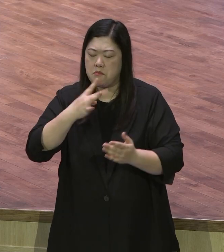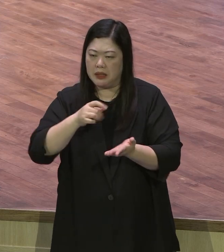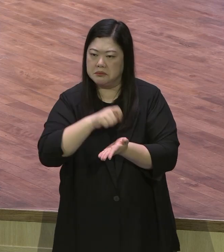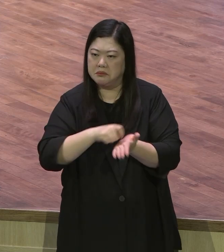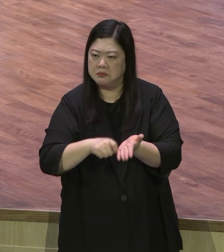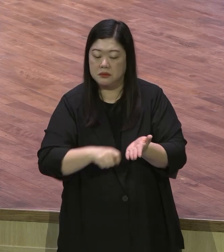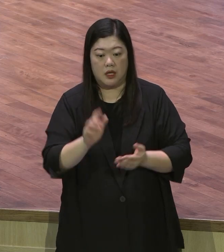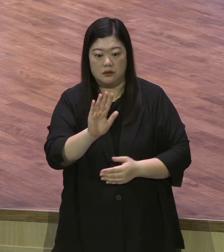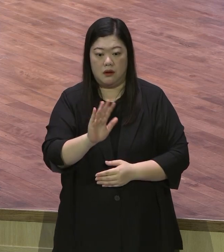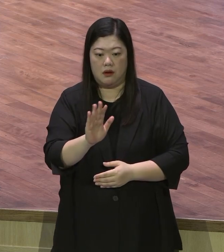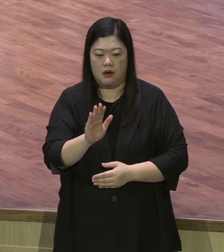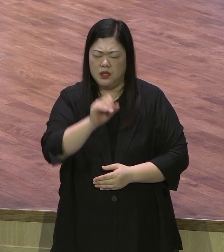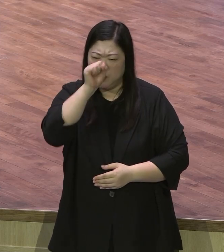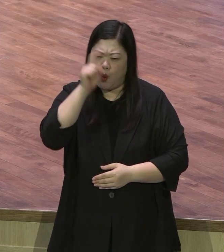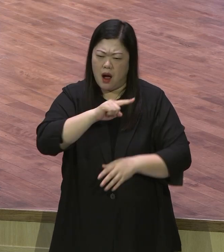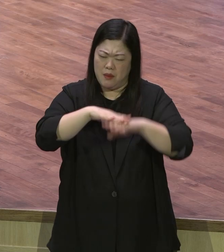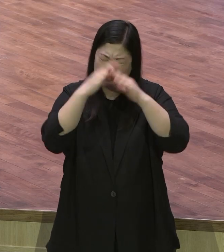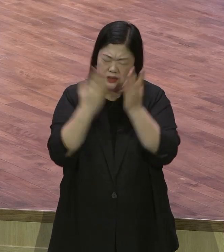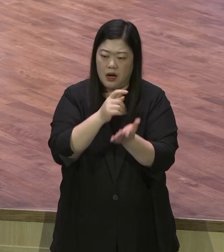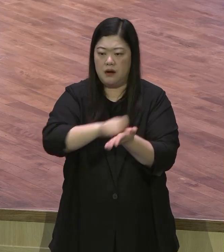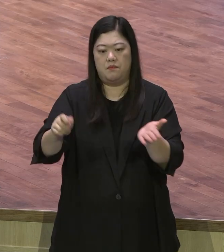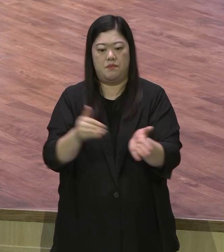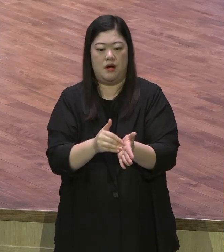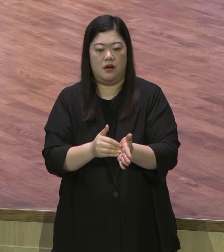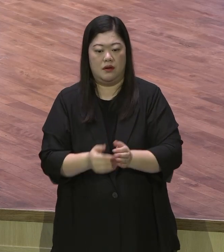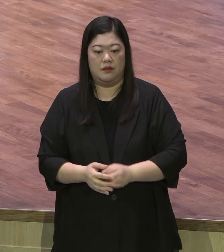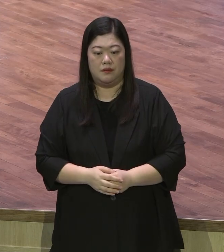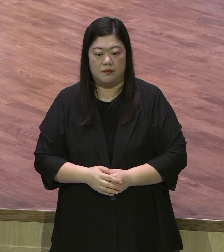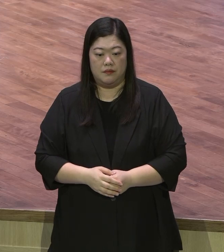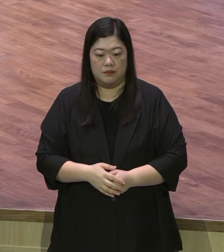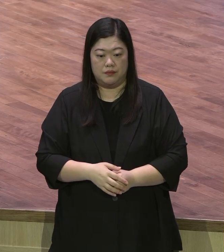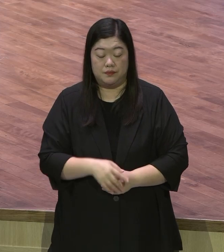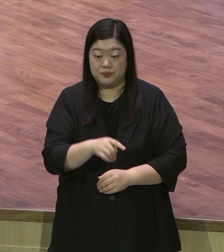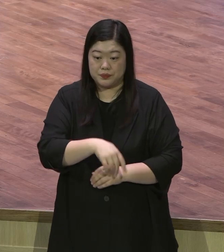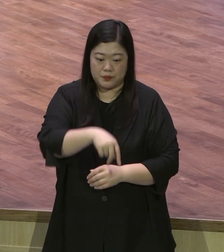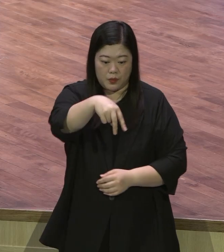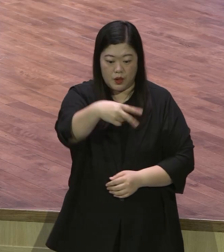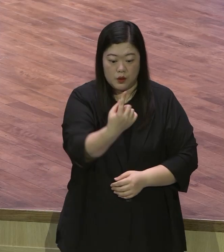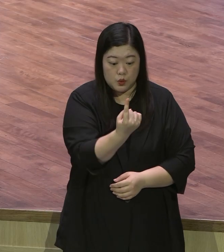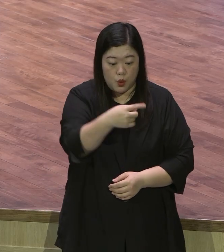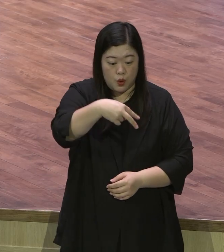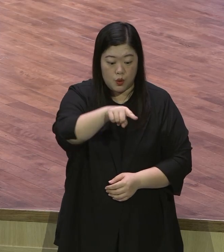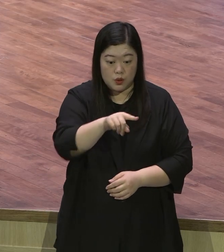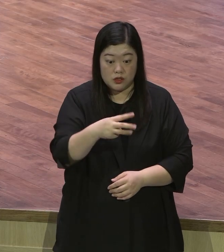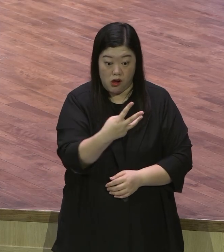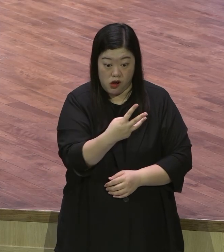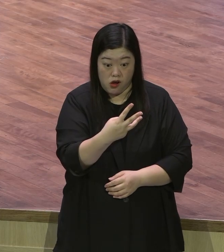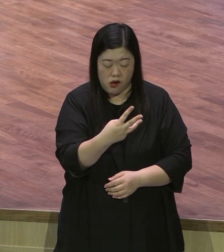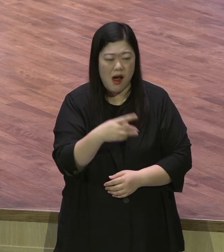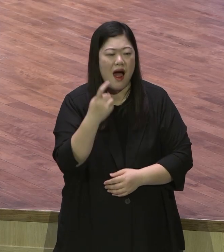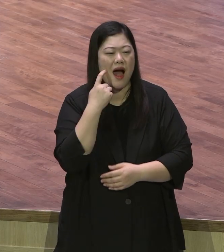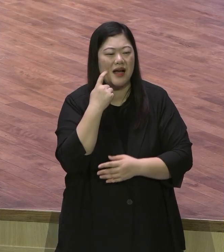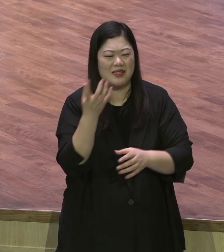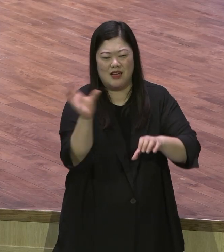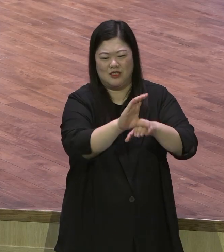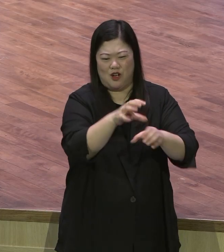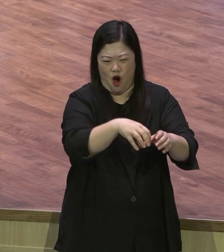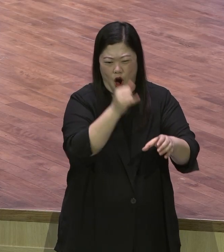소설책이 아니에요. 이거는 트루스토리입니다. 사실 그대로를 기록한 거예요. 민수기의